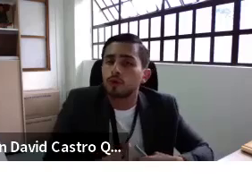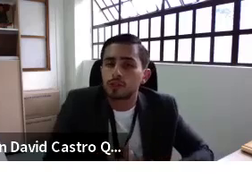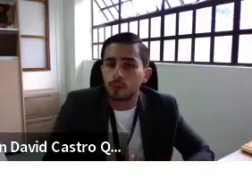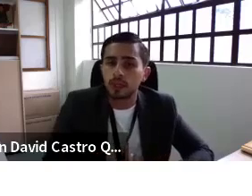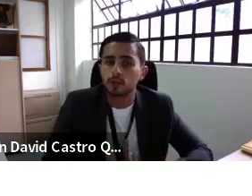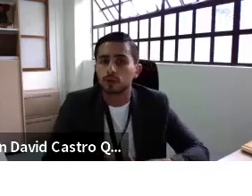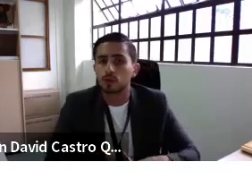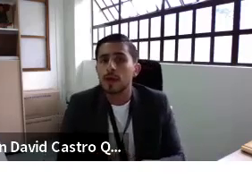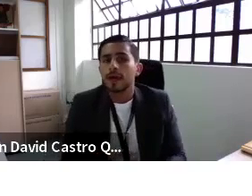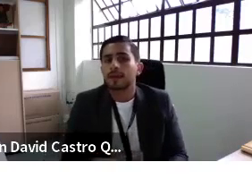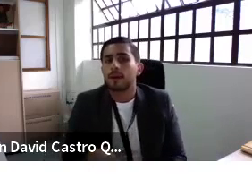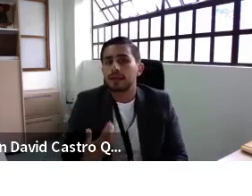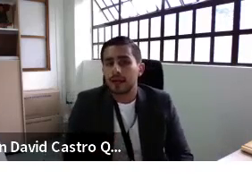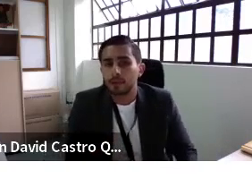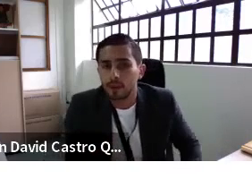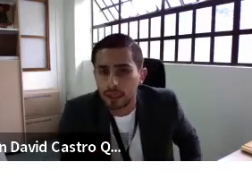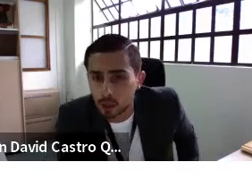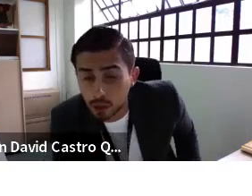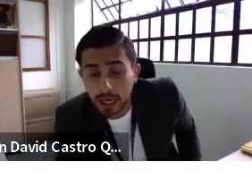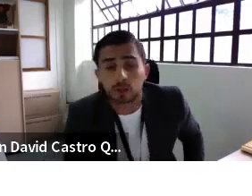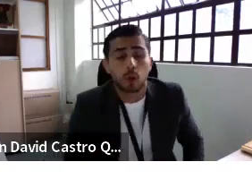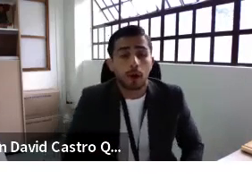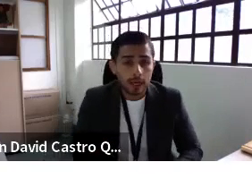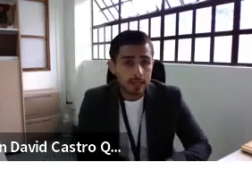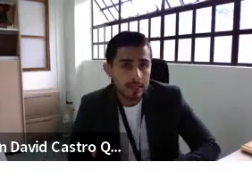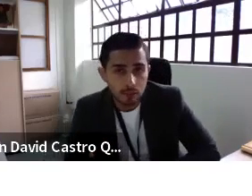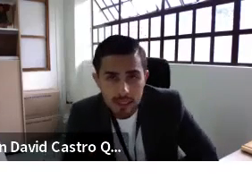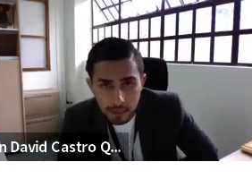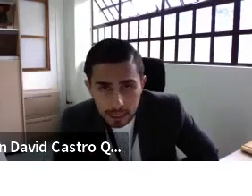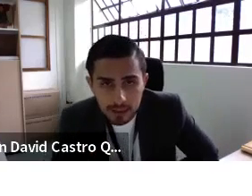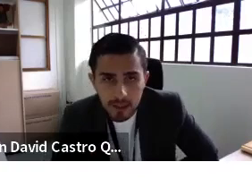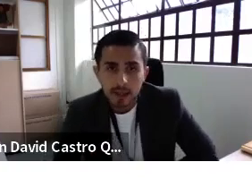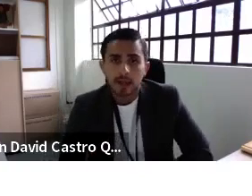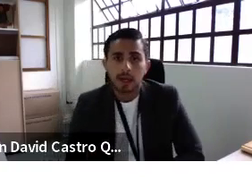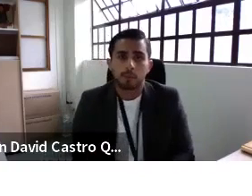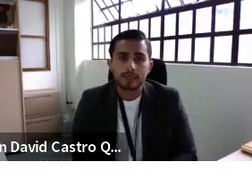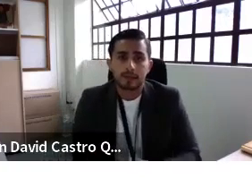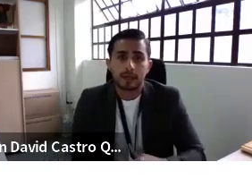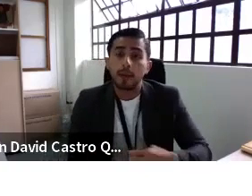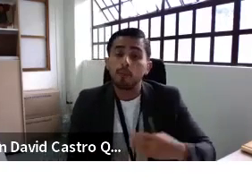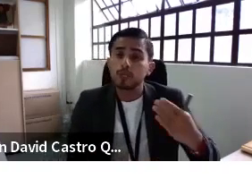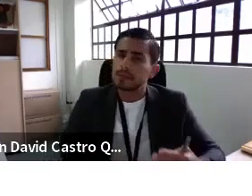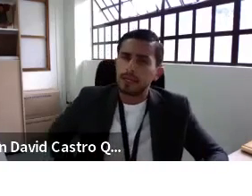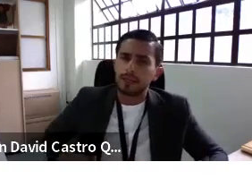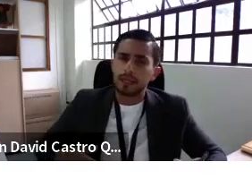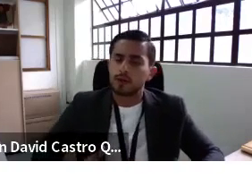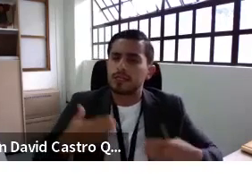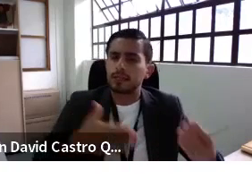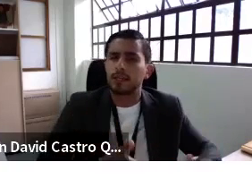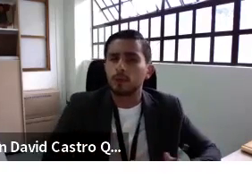contexto como el de nosotros el tema del acercamiento a la tecnología que todavía sigue siendo incipiente pues tenía muchísimas limitaciones se ha tenido